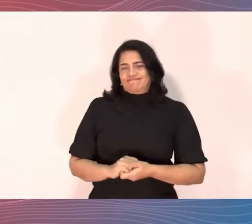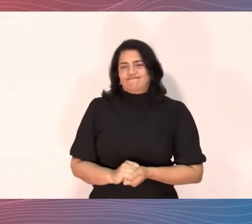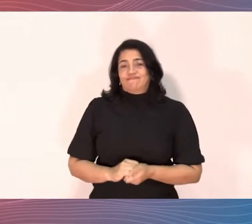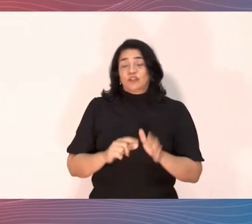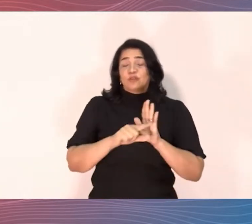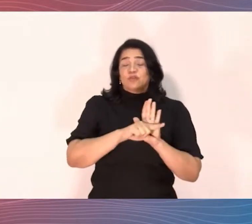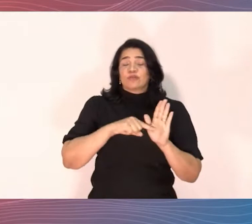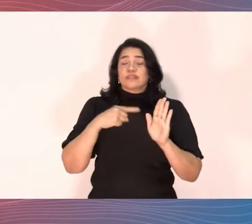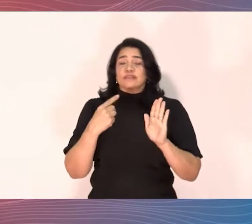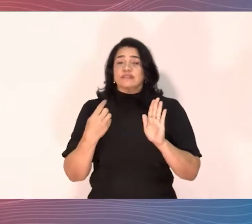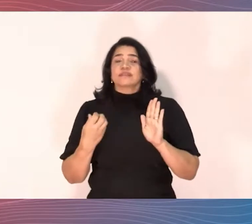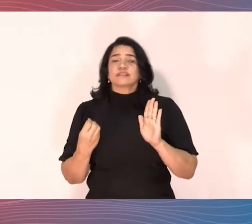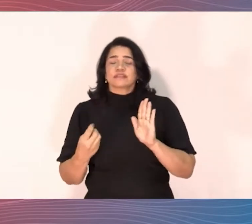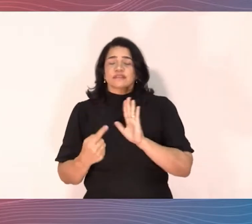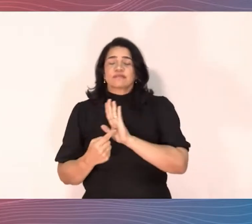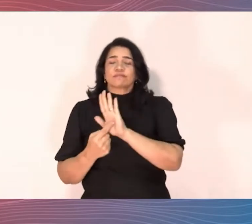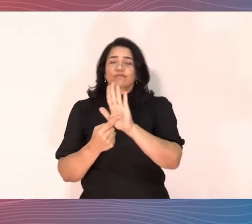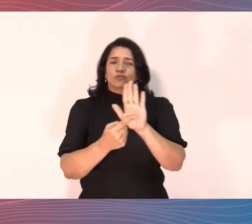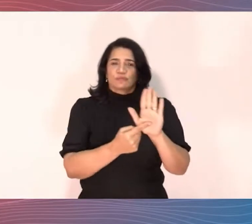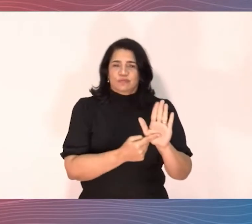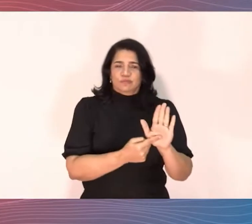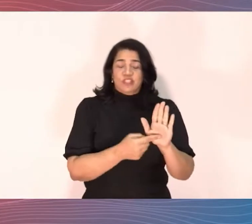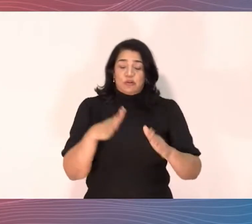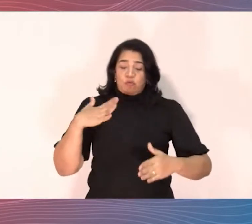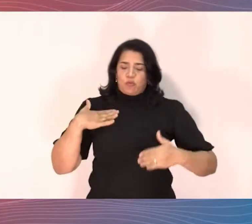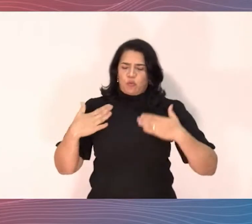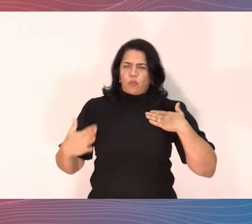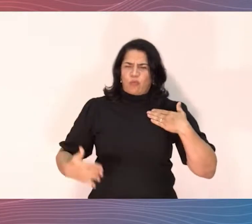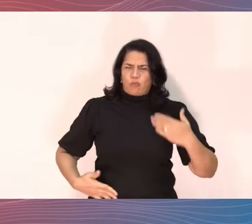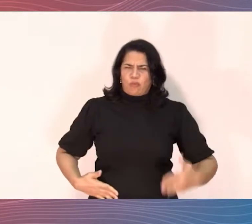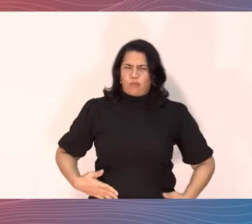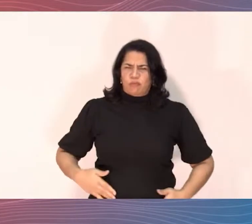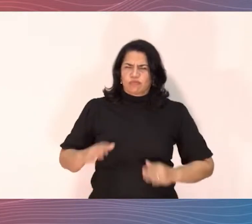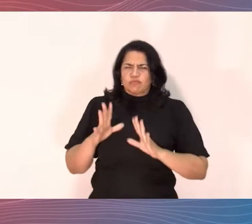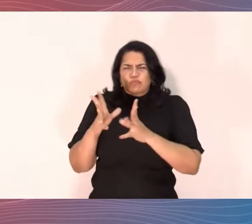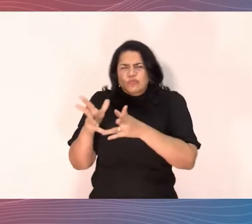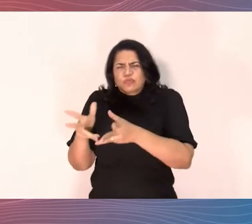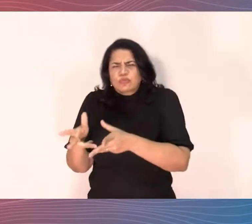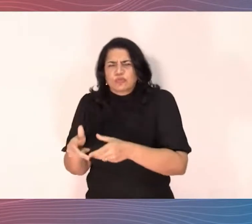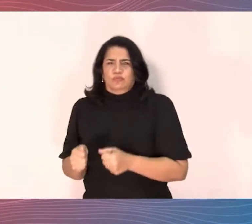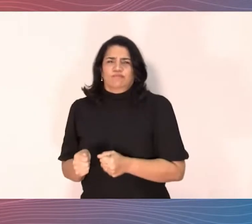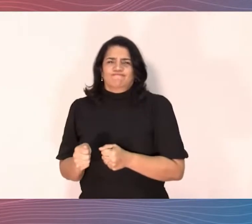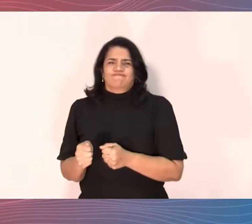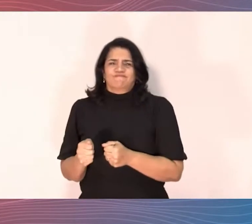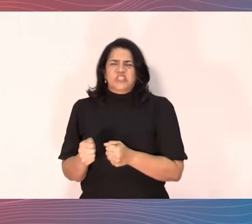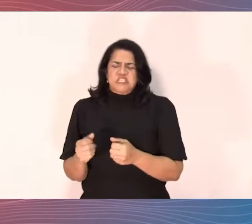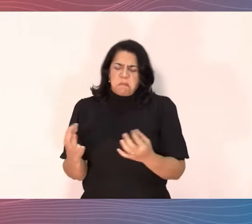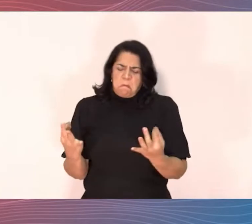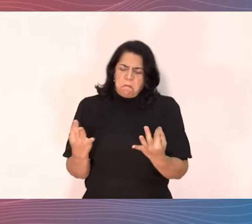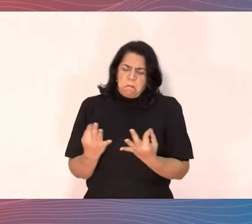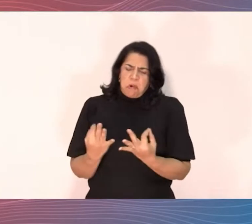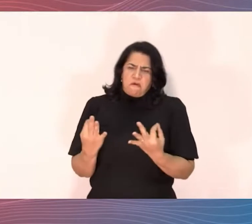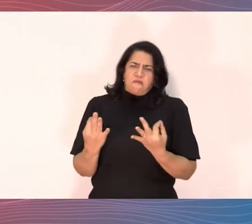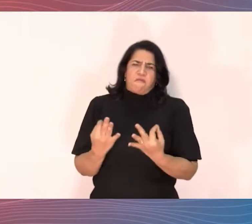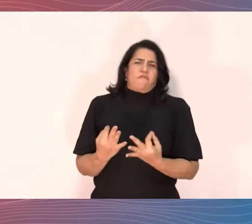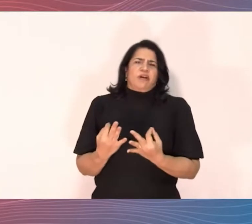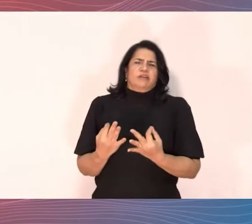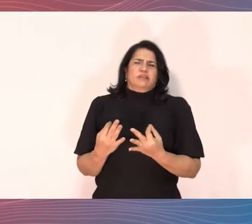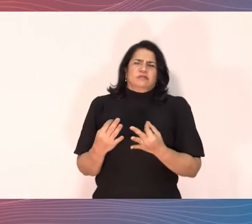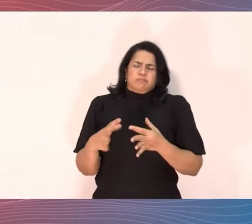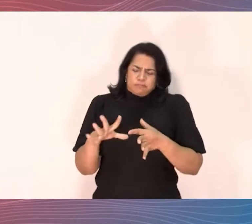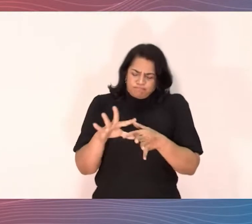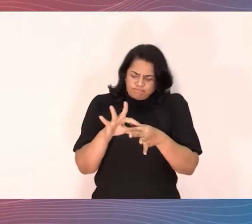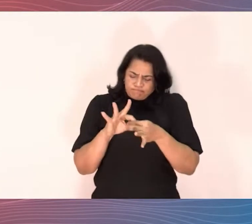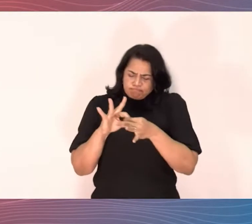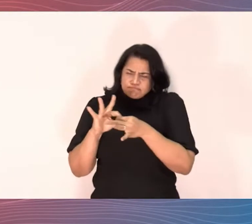fala assim: de quem todo o corpo, bem ajustado e consolidado, pelo auxílio de toda